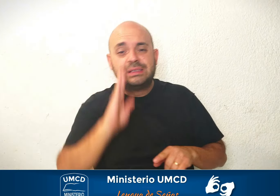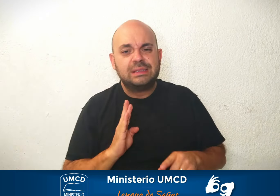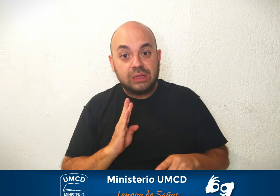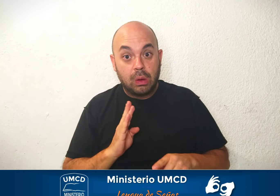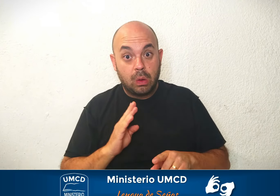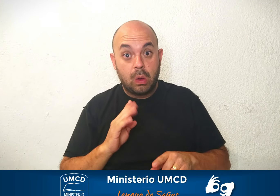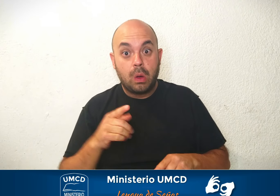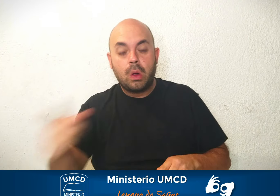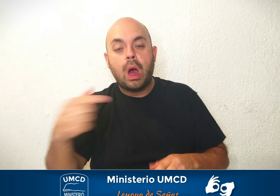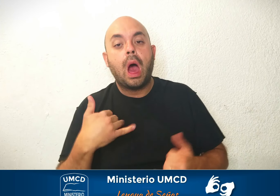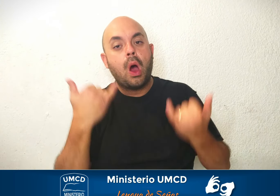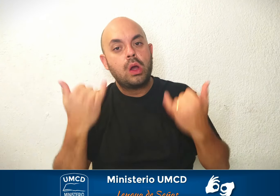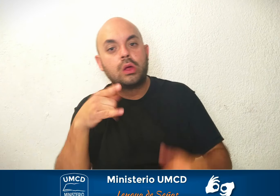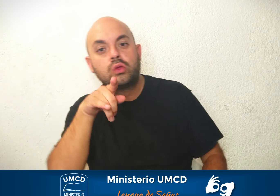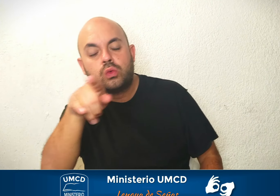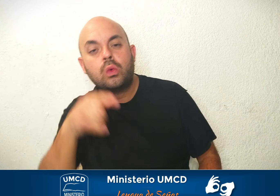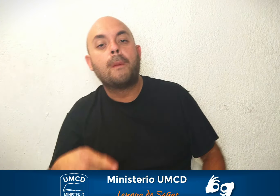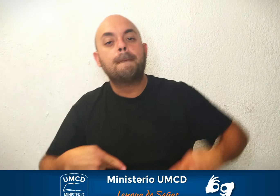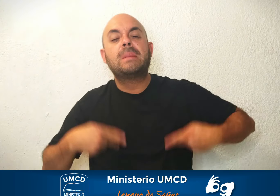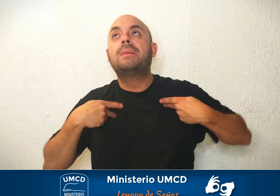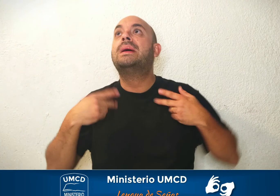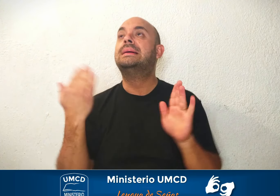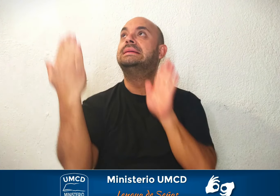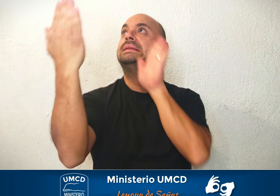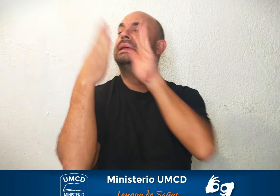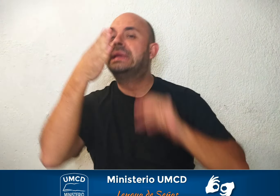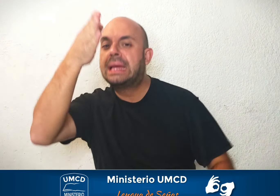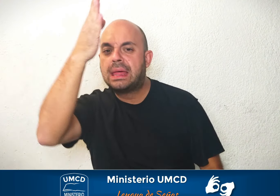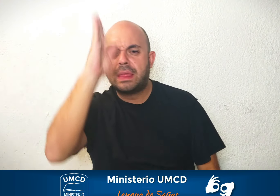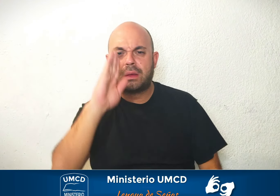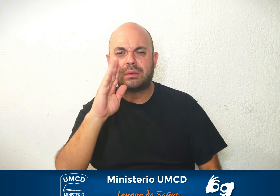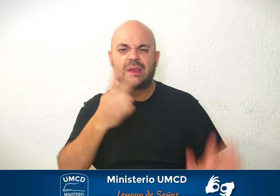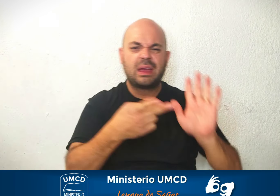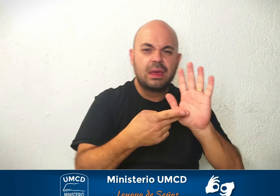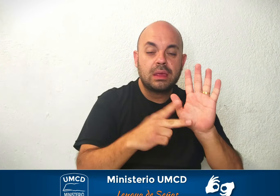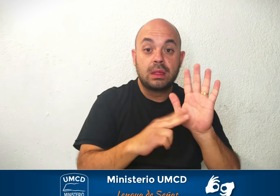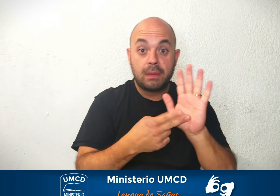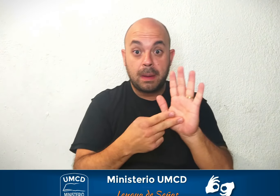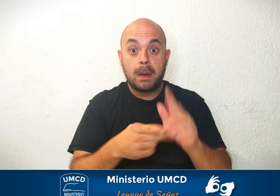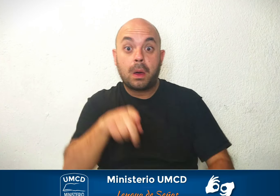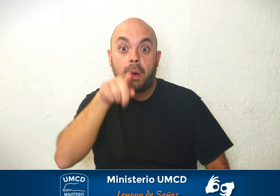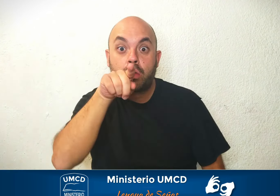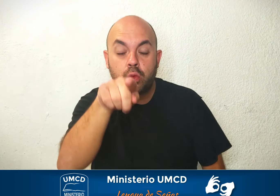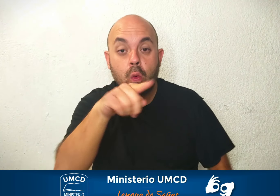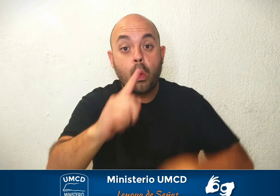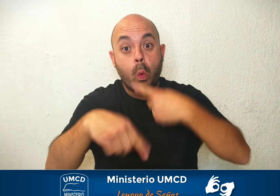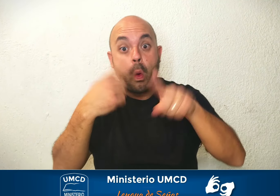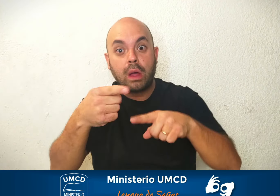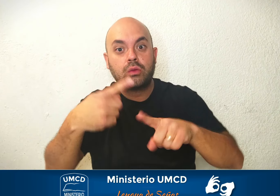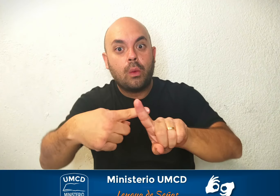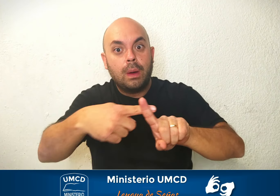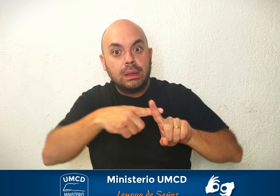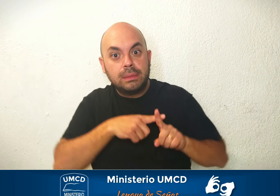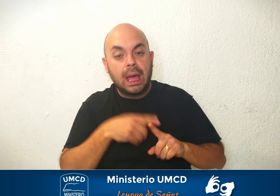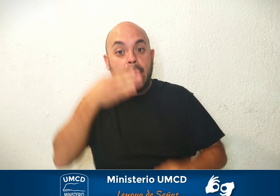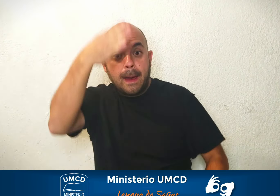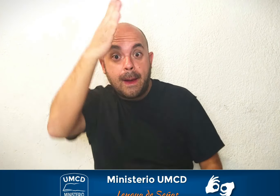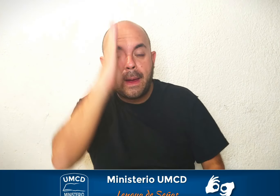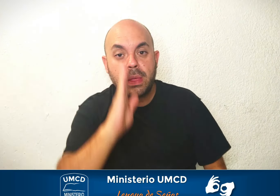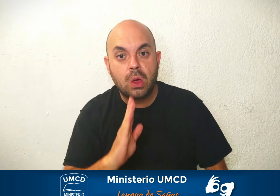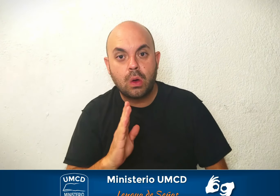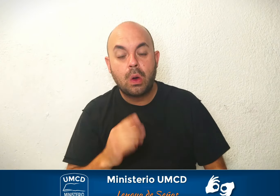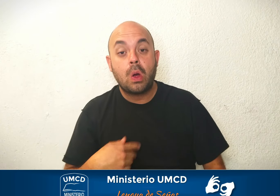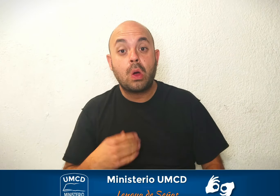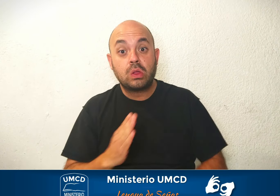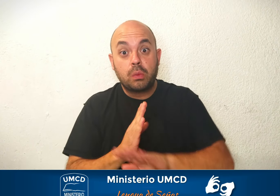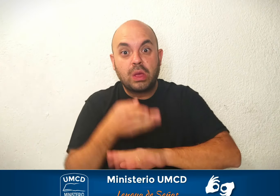está en Cristo. En Cristo quiere decir de que el creyente, no por méritos, sino por la obra de